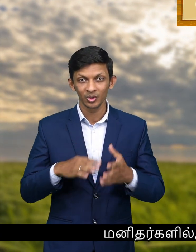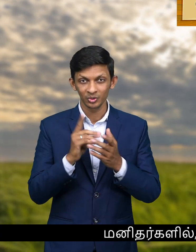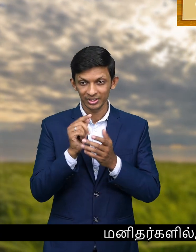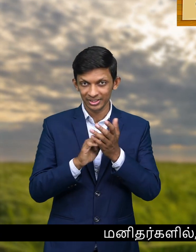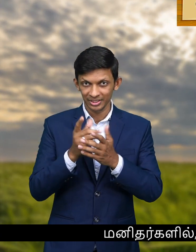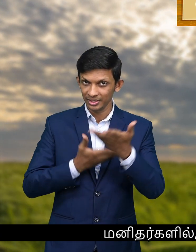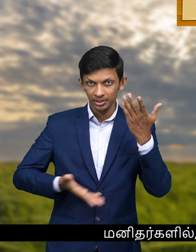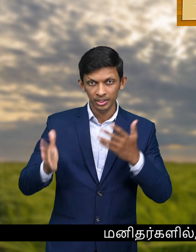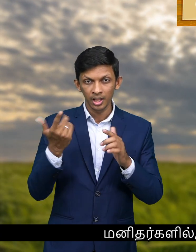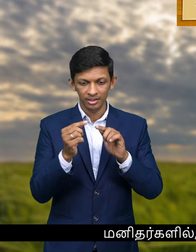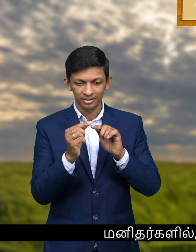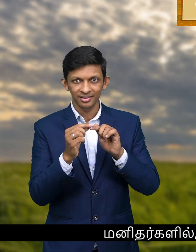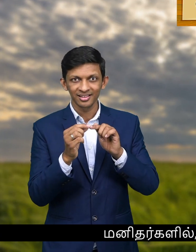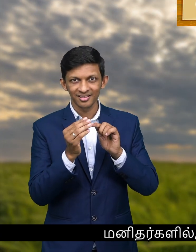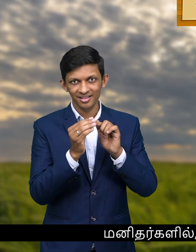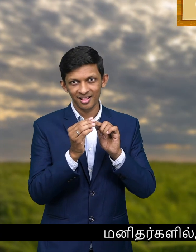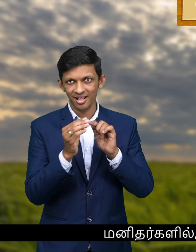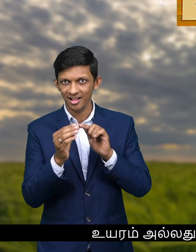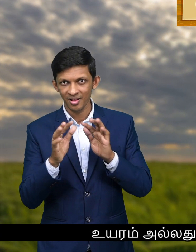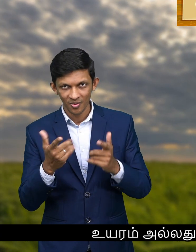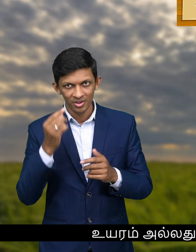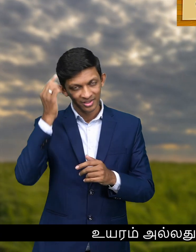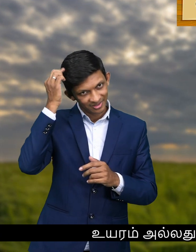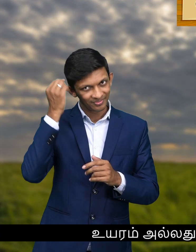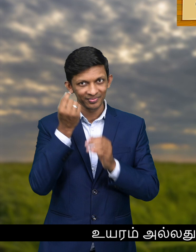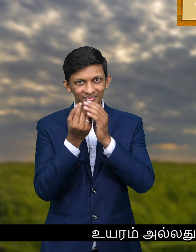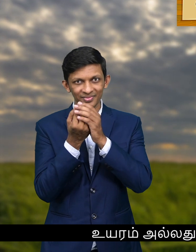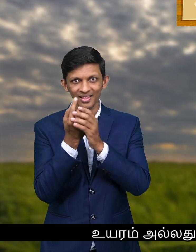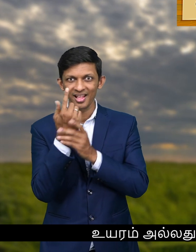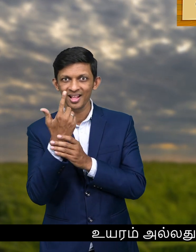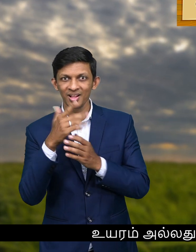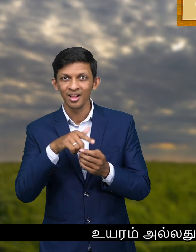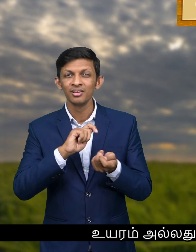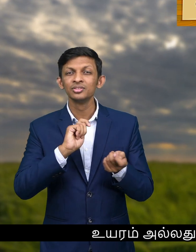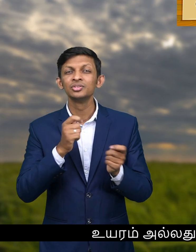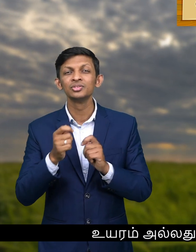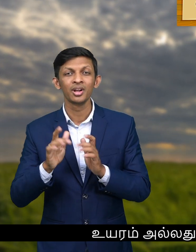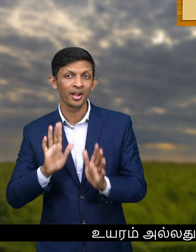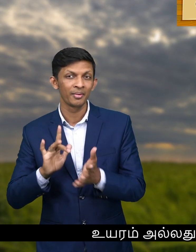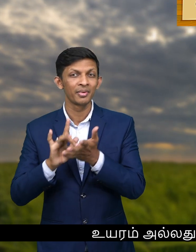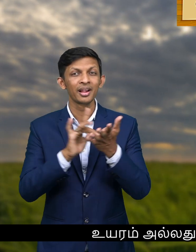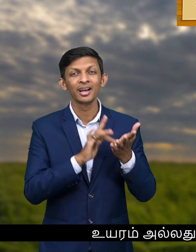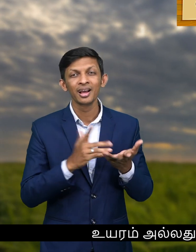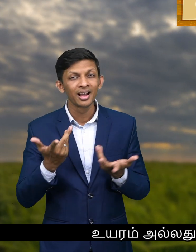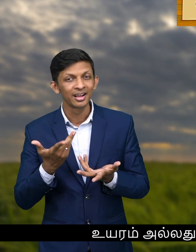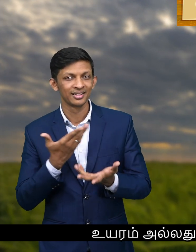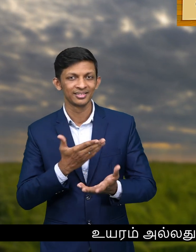மனிதர்களில் நகங்கள் மற்றும் முடி வளரும், உயரம் அல்லது எடையில் மாற்றம் ஏற்படுகிறது.